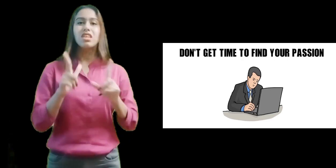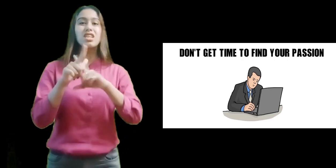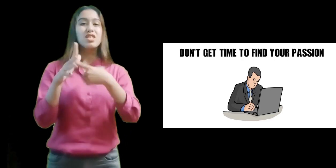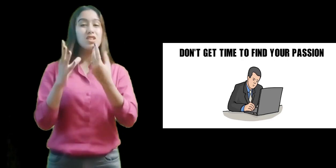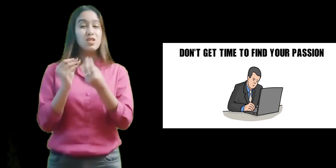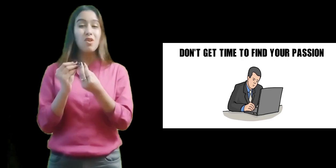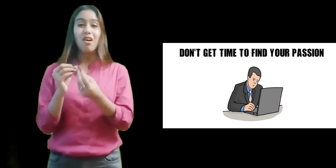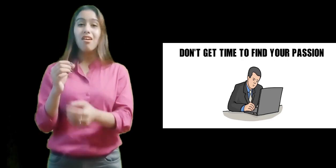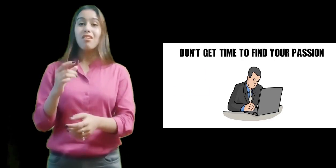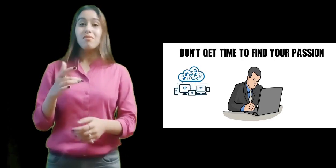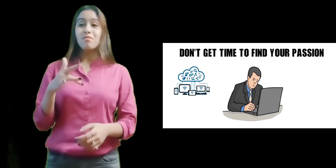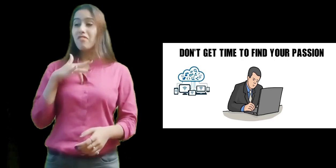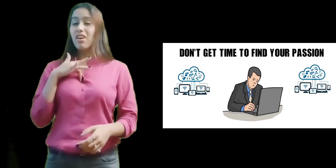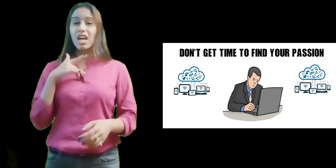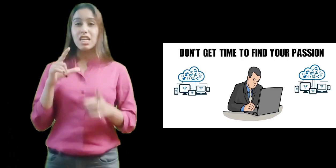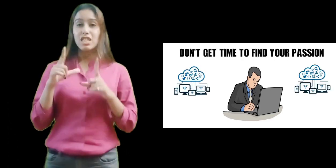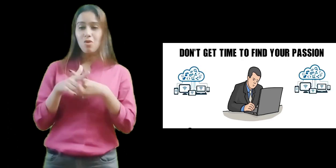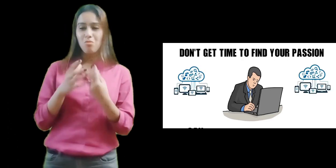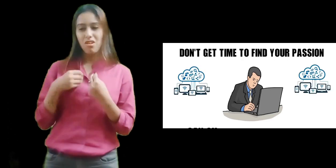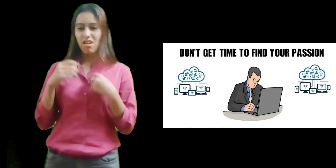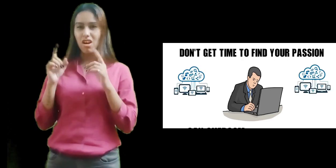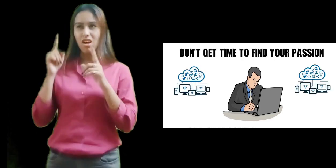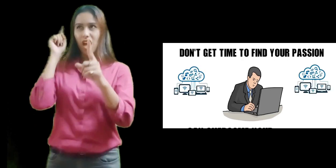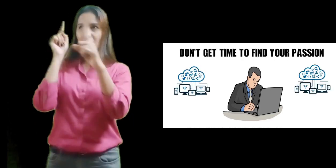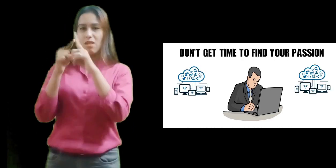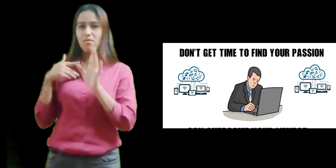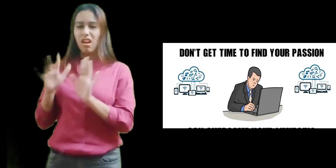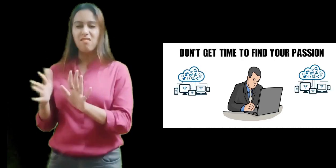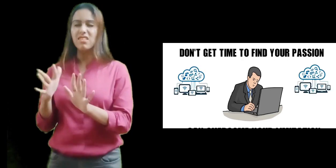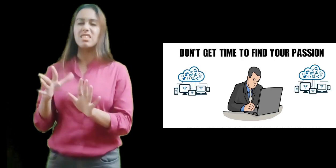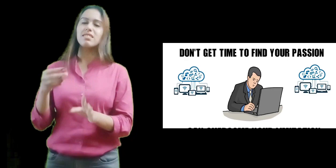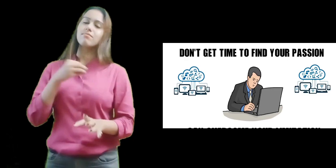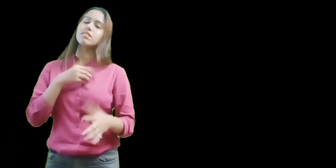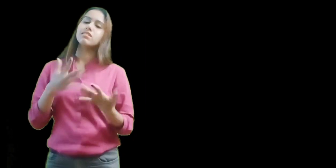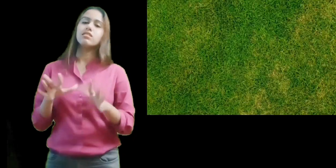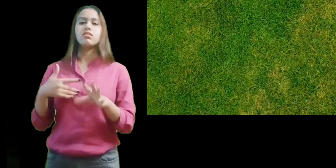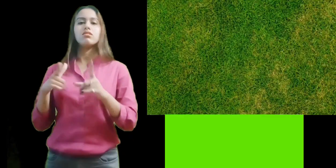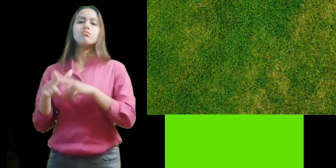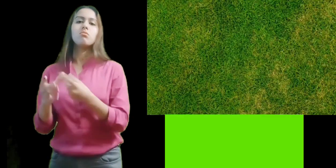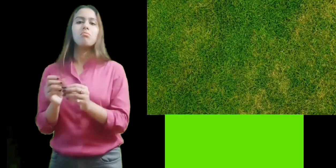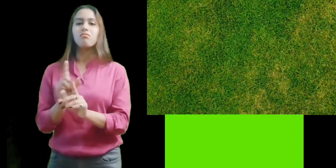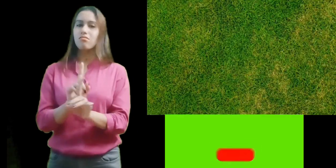टाइम ही नहीं मिलता, बट बिजनेस से आप इस लिमिटेशन को ओवरकम कर सकते हो। अब